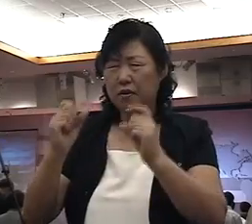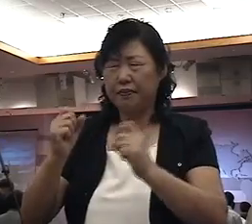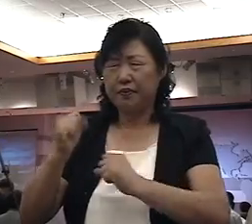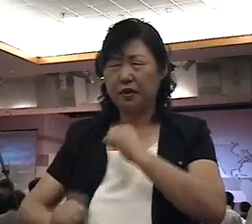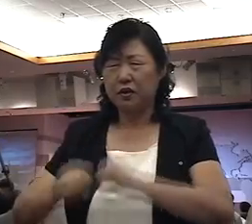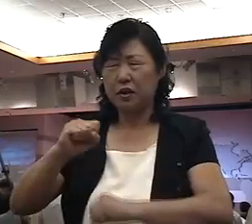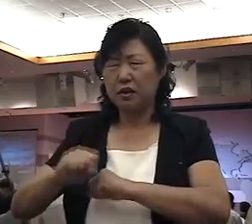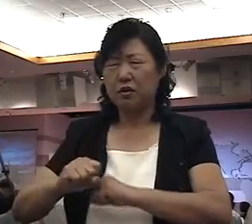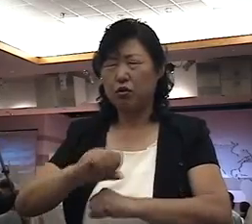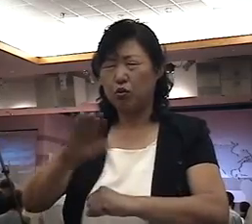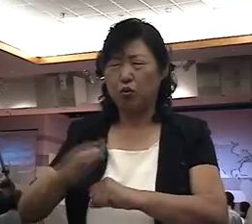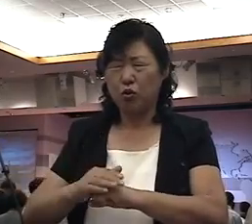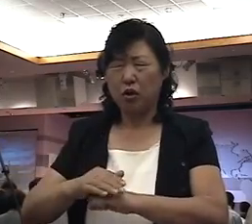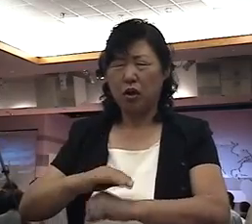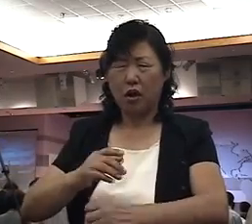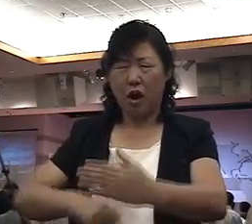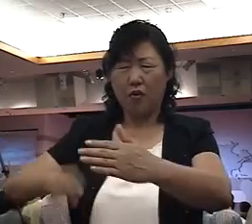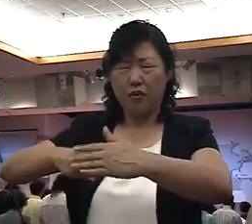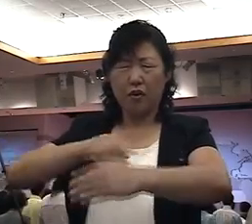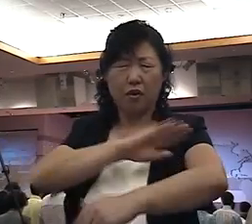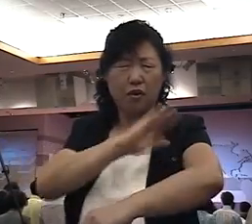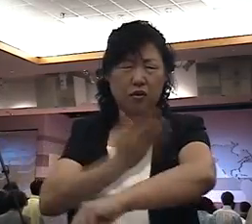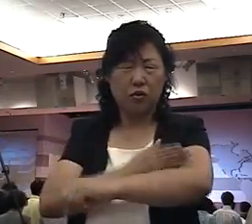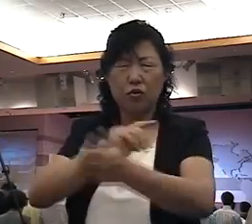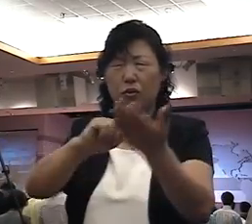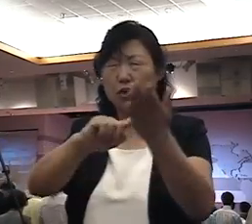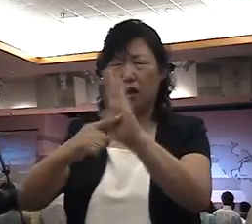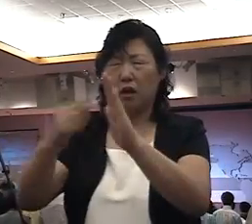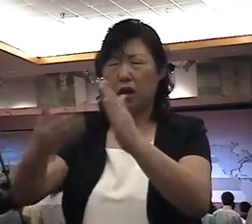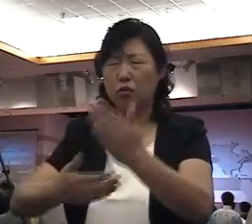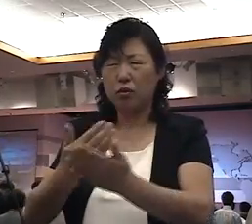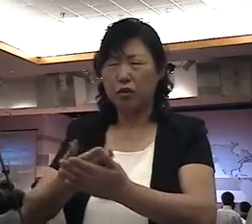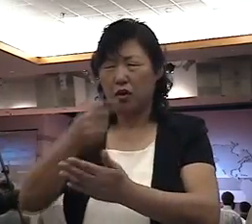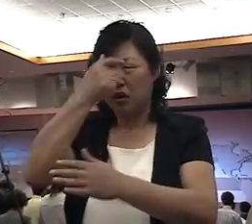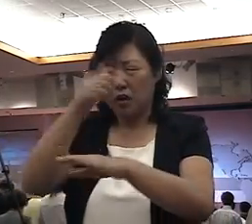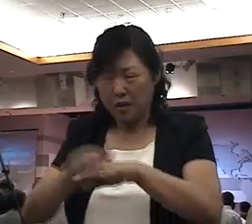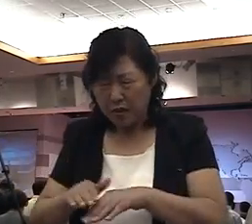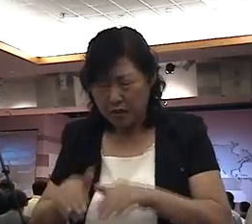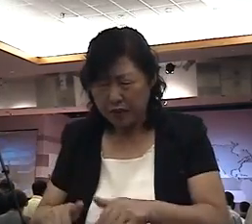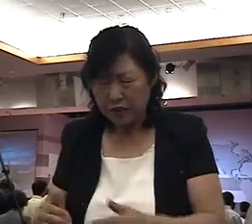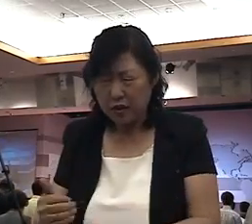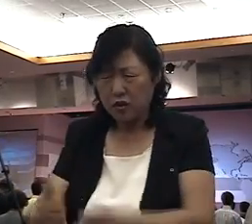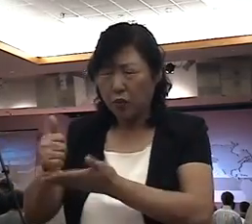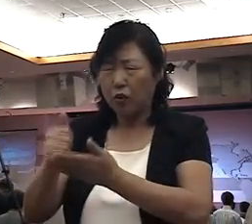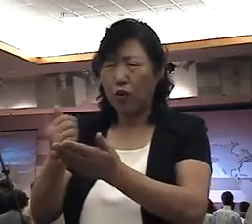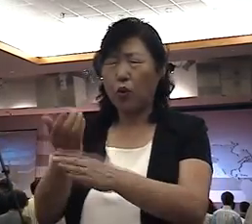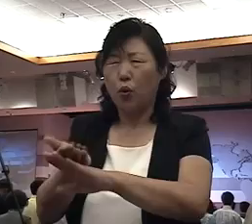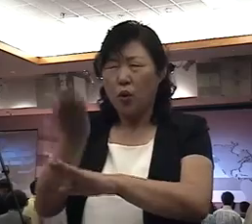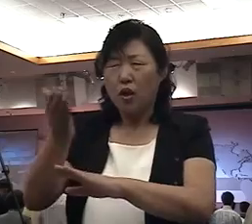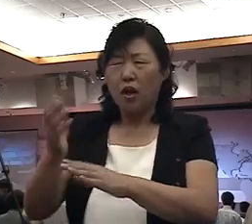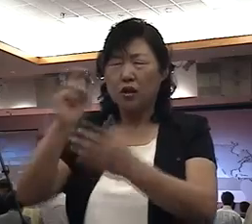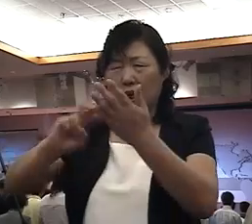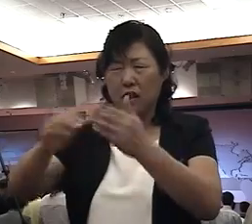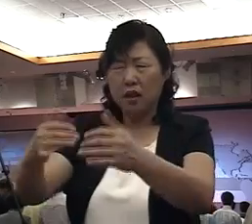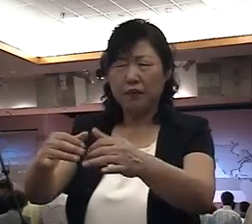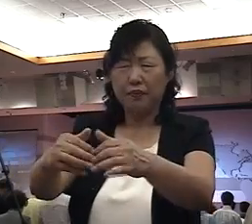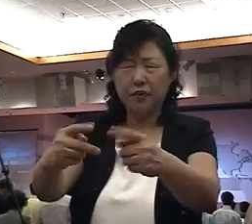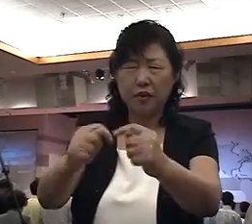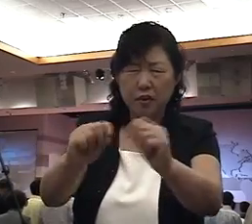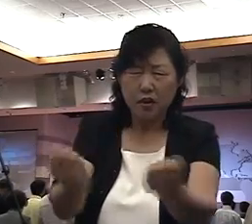능력으로 나타나게 하옵소서. 아멘. 예배를 위하여 시종되는 모든 섬김 위에 또한 찬양대와 찬양팀 위에 하나님께서